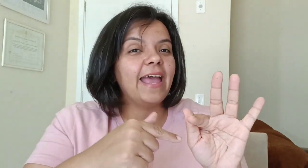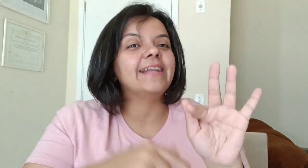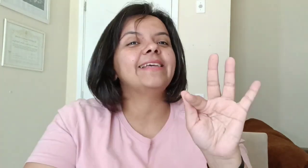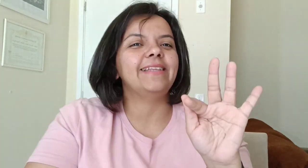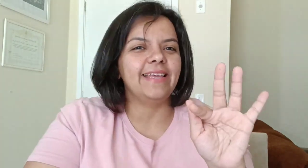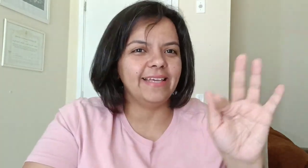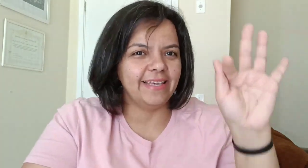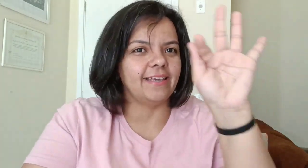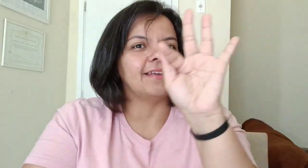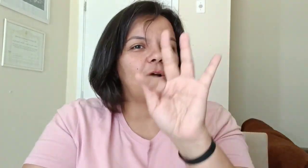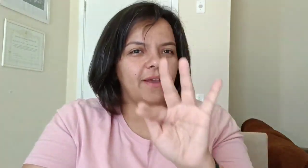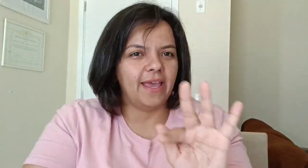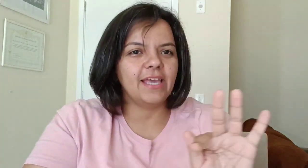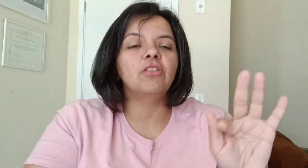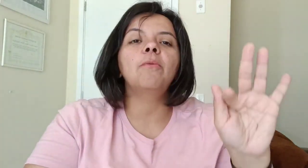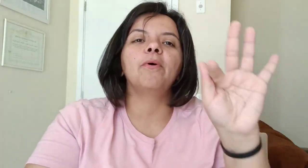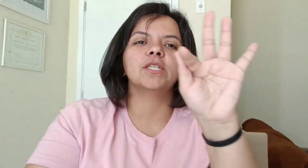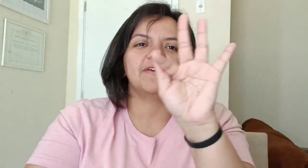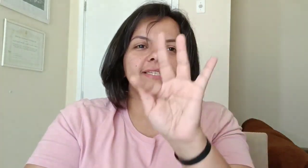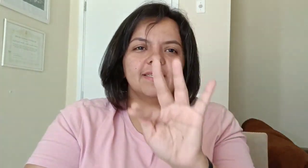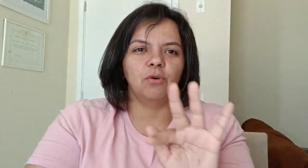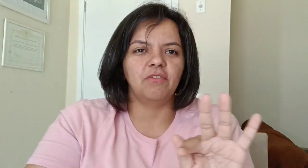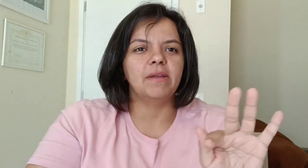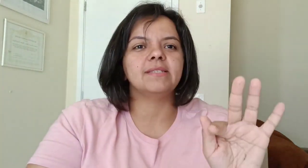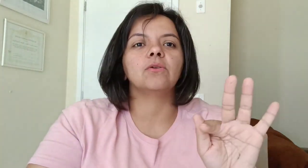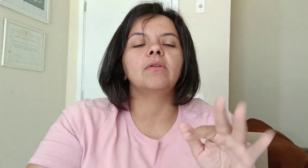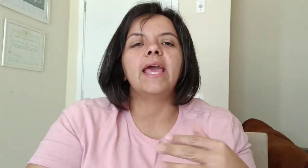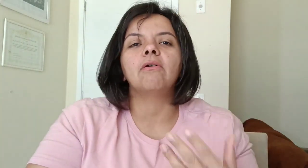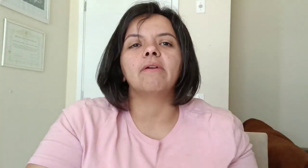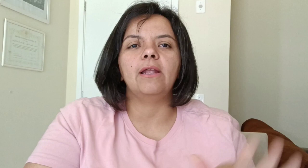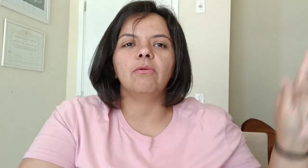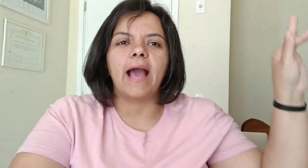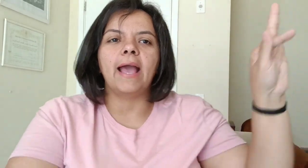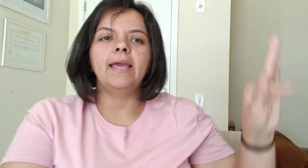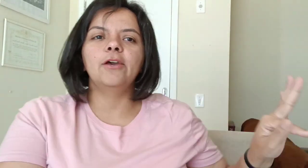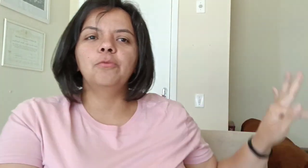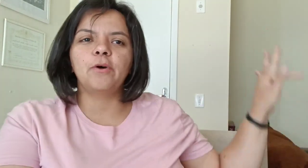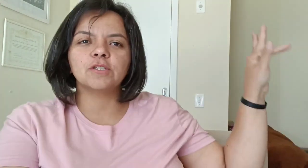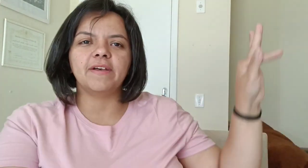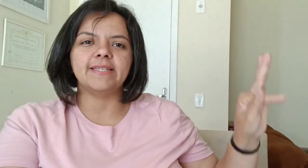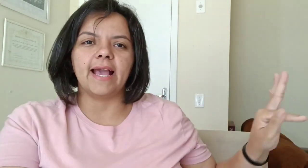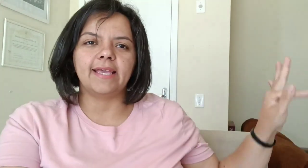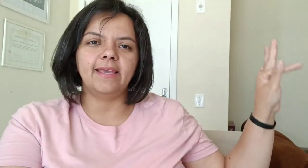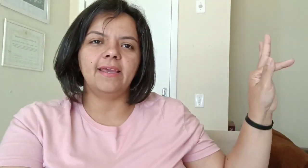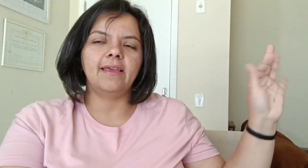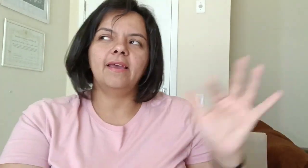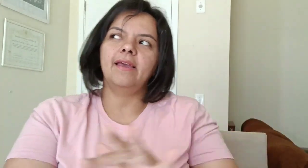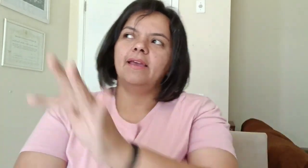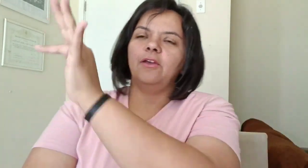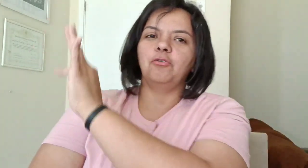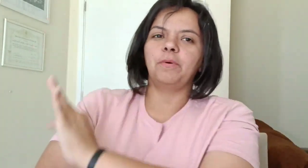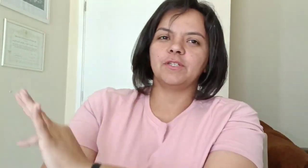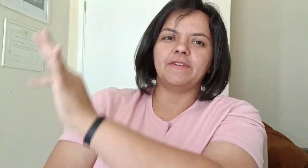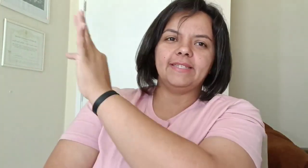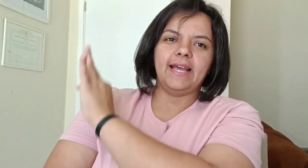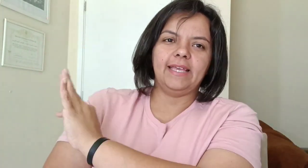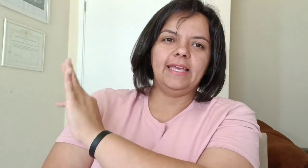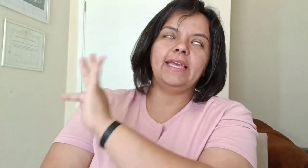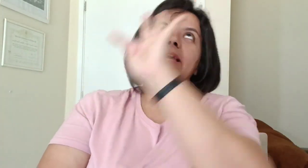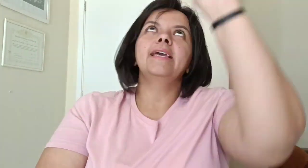regra que tem aqui, ok? Que eu não posso fazer esse movimento circular em qualquer lugar. Eu não posso fazer aqui, eu não posso fazer aqui,